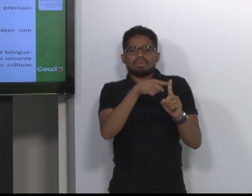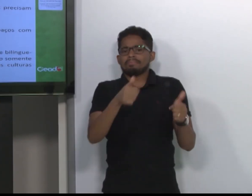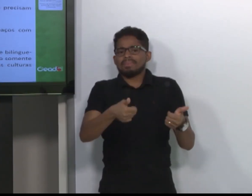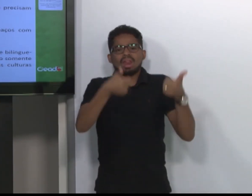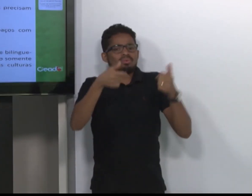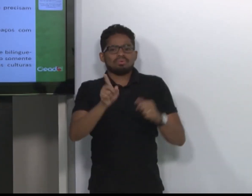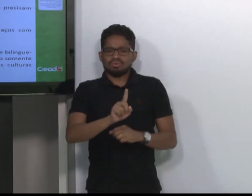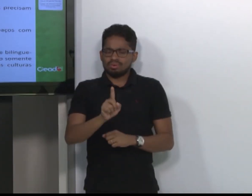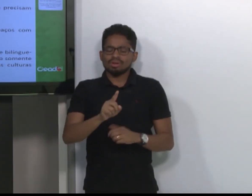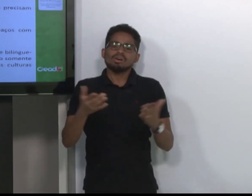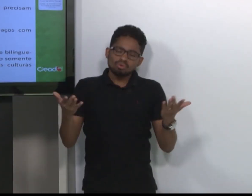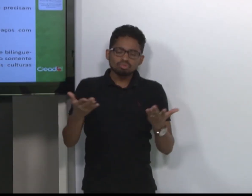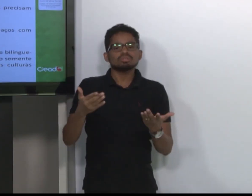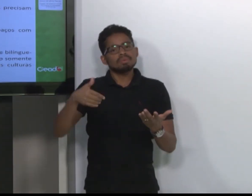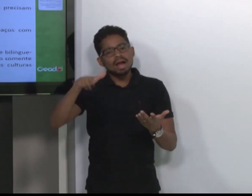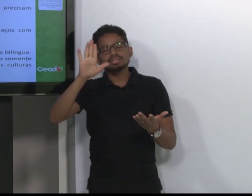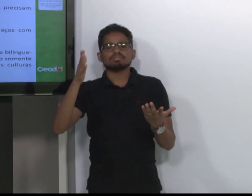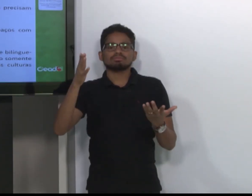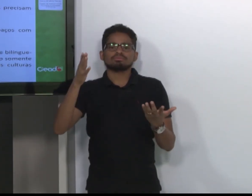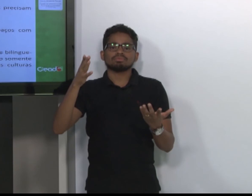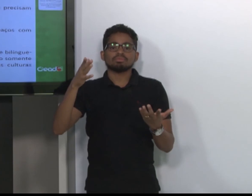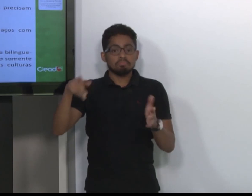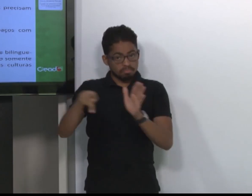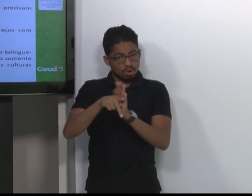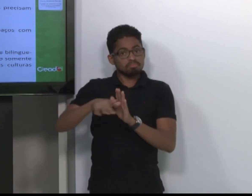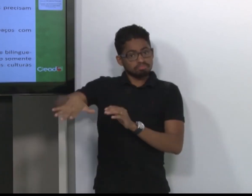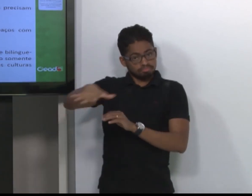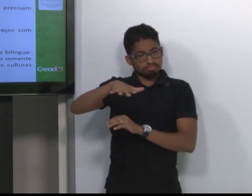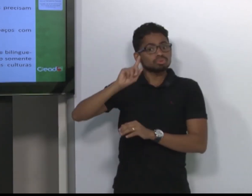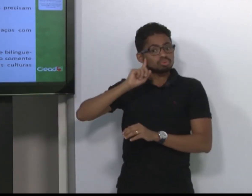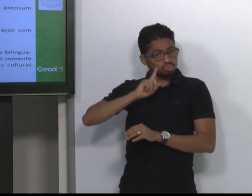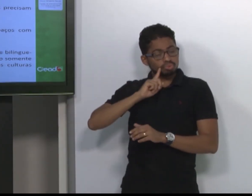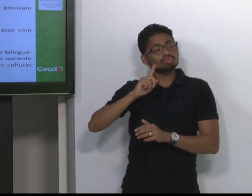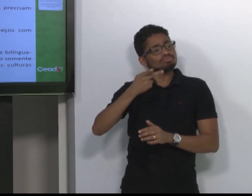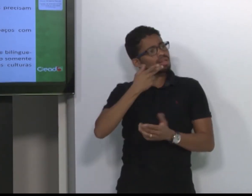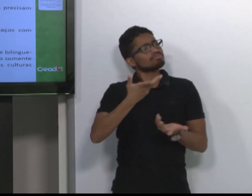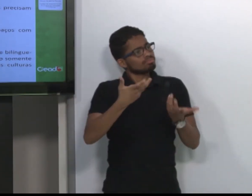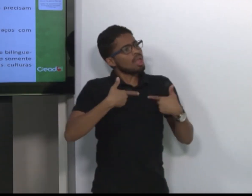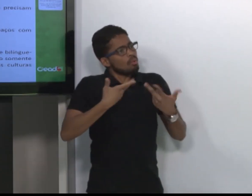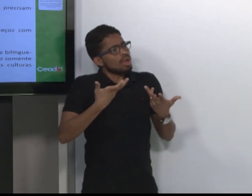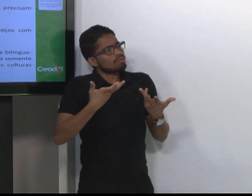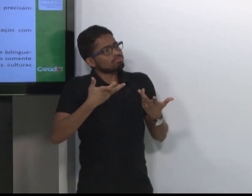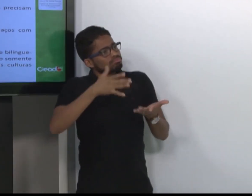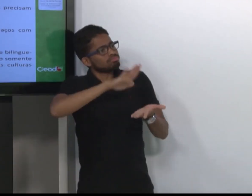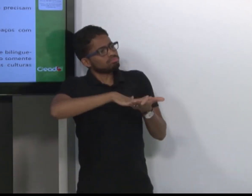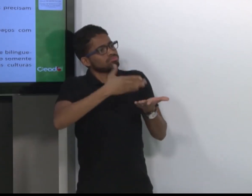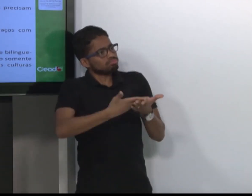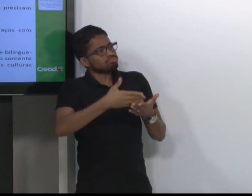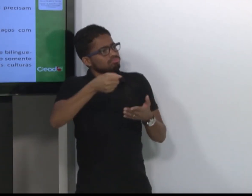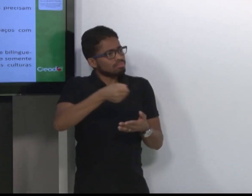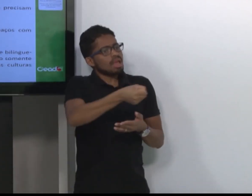era simplesmente ajudar, somente repassar a informação. Esse modelo não era adequado.